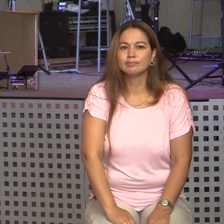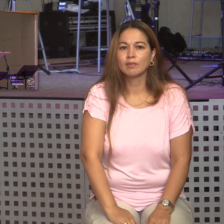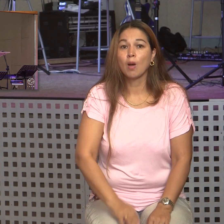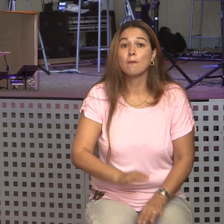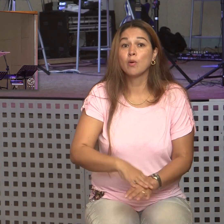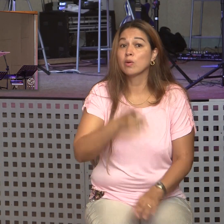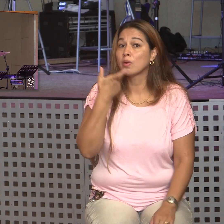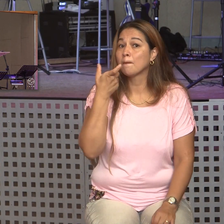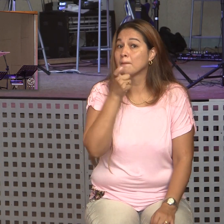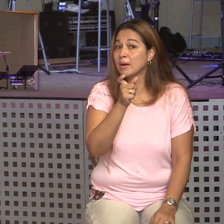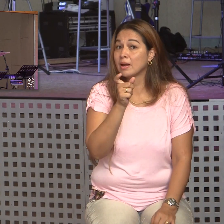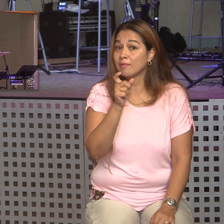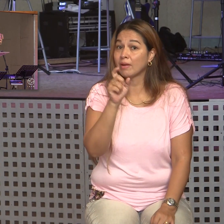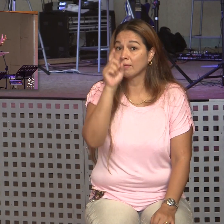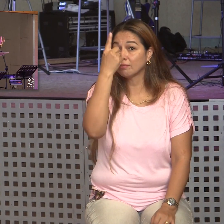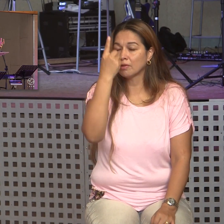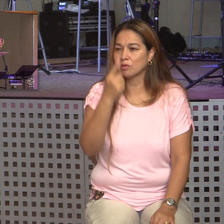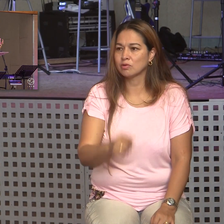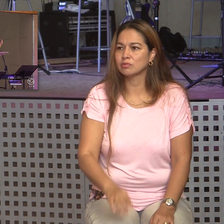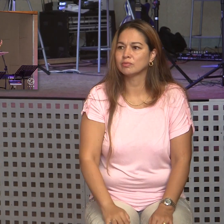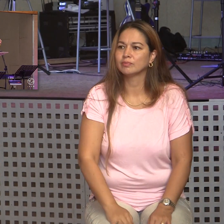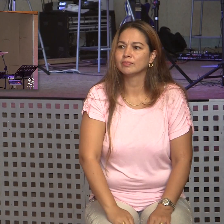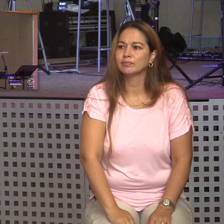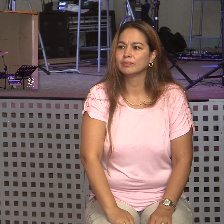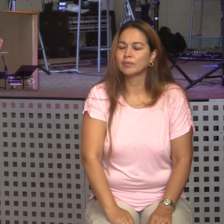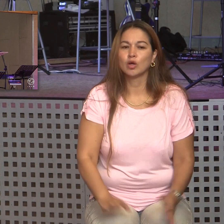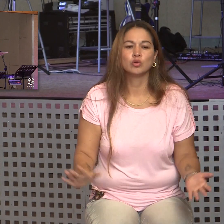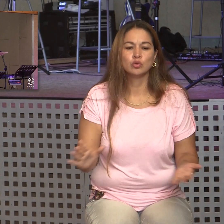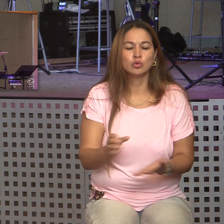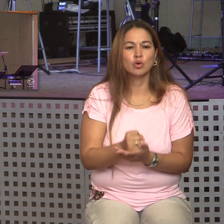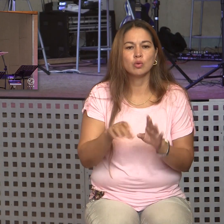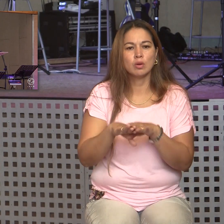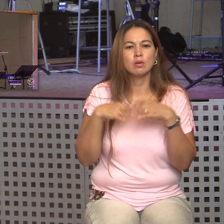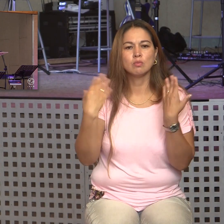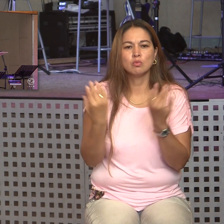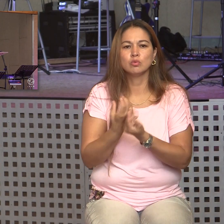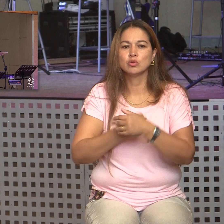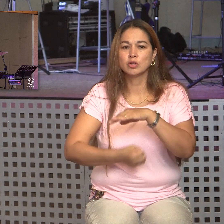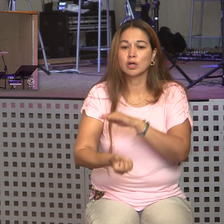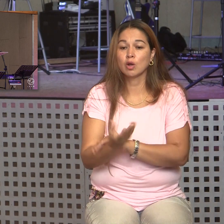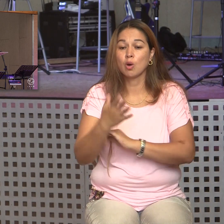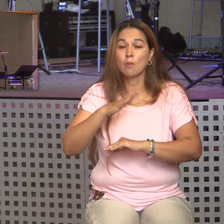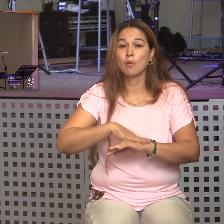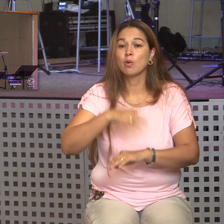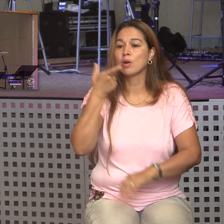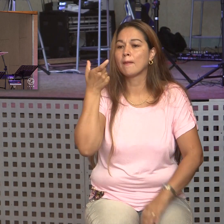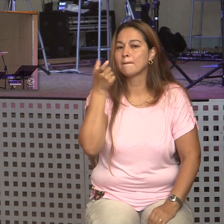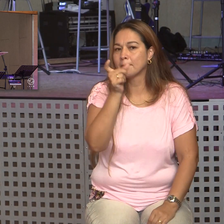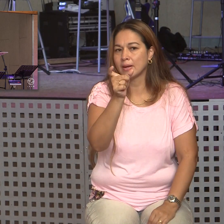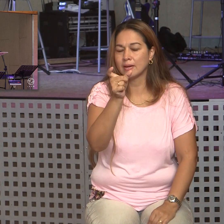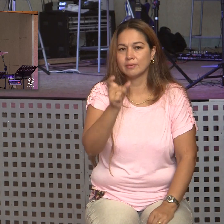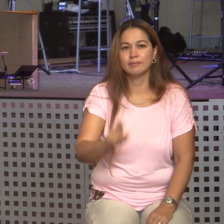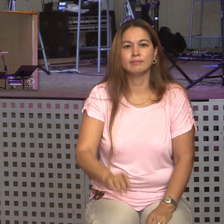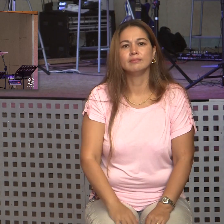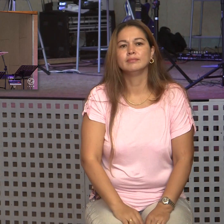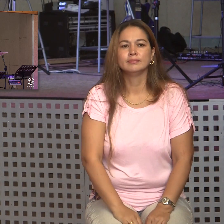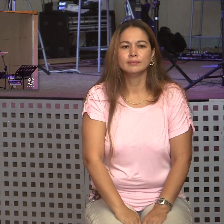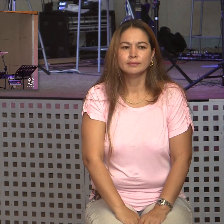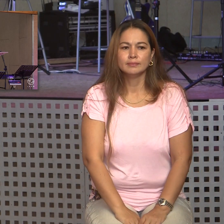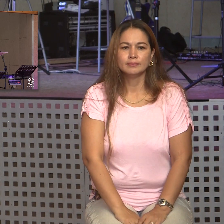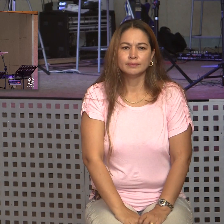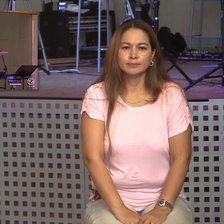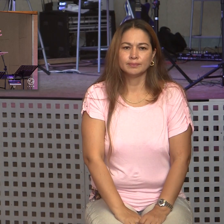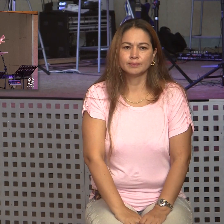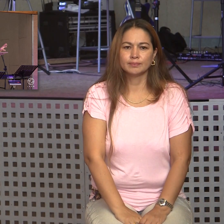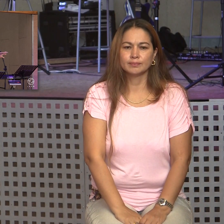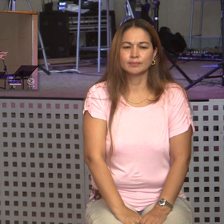Por la palabra se empezaron a hacer todas las cosas, se empezó a mover el Espíritu Santo. Y ya termino,